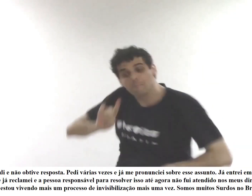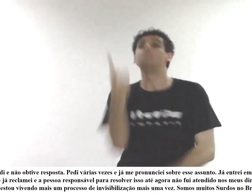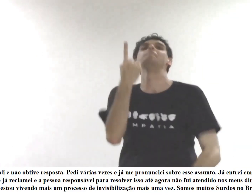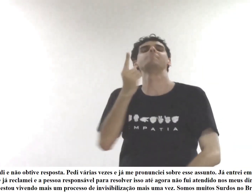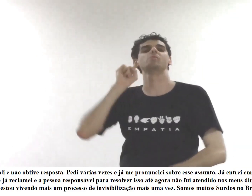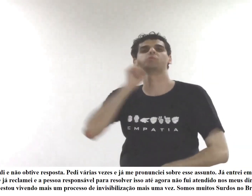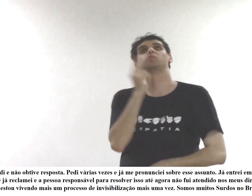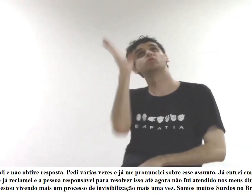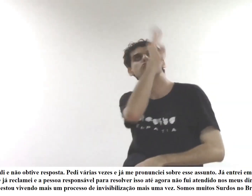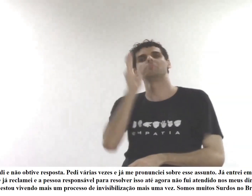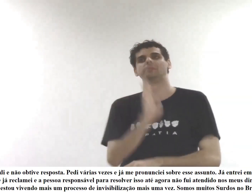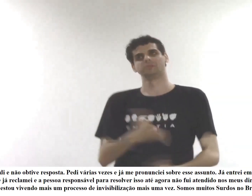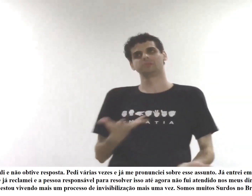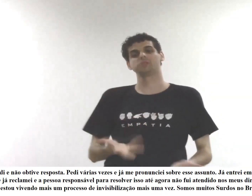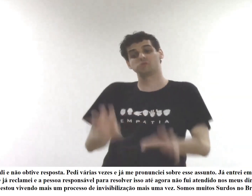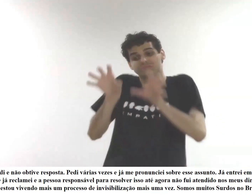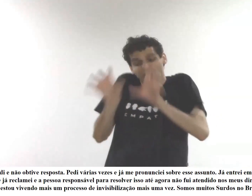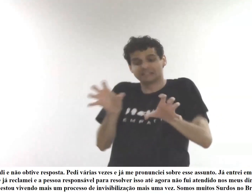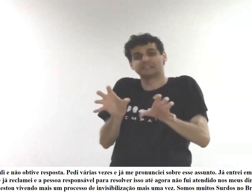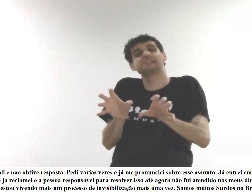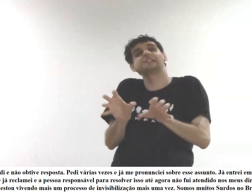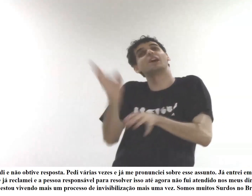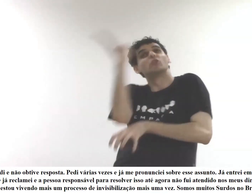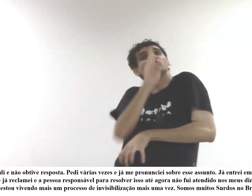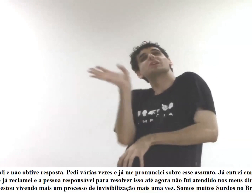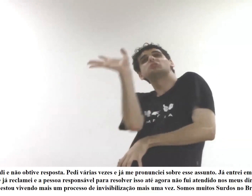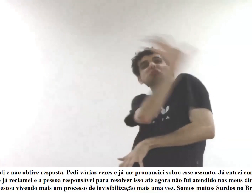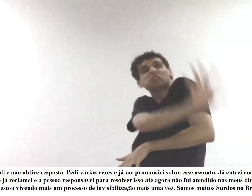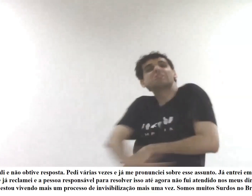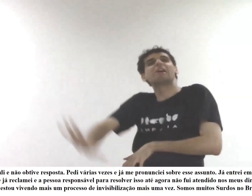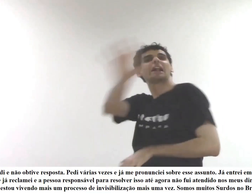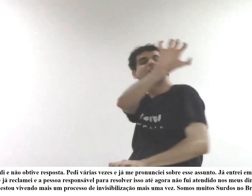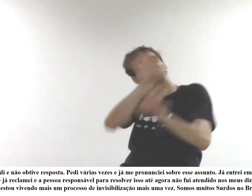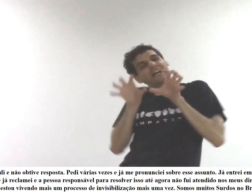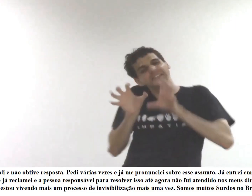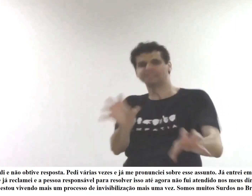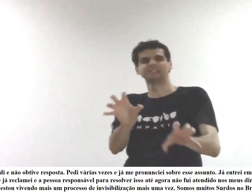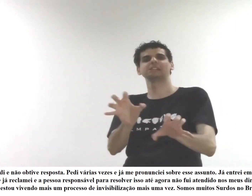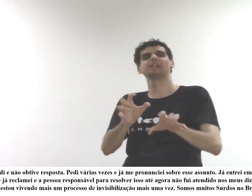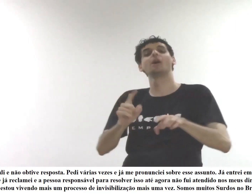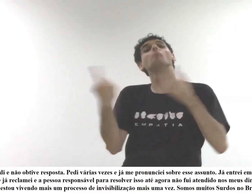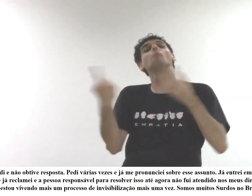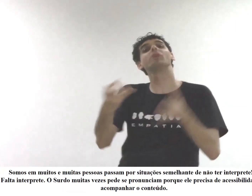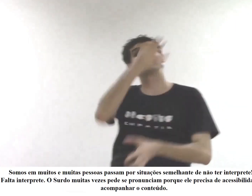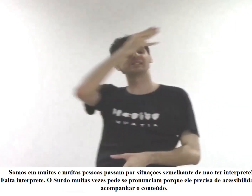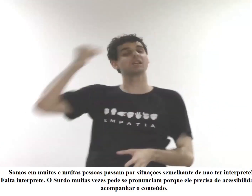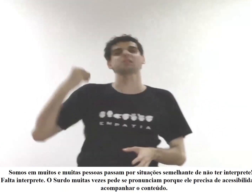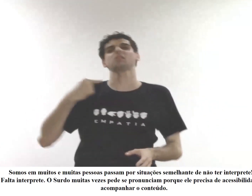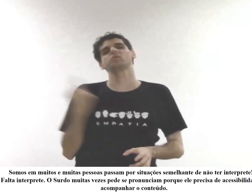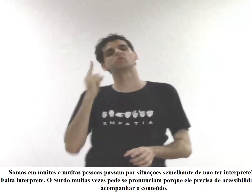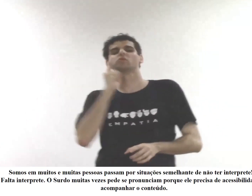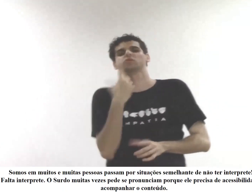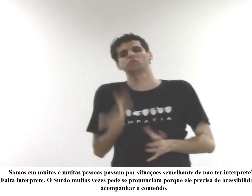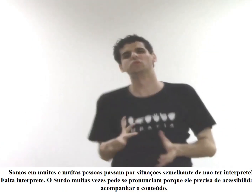vez. Somos muitos surdos no Brasil. Somos muitos. E muitas pessoas passam por